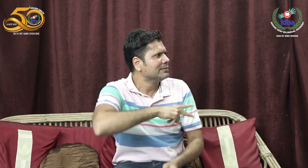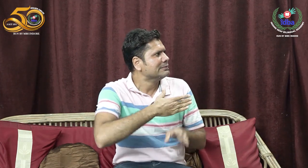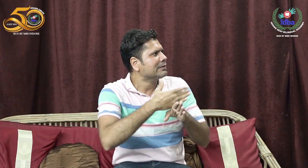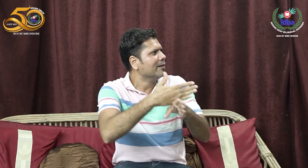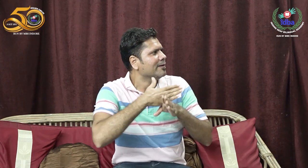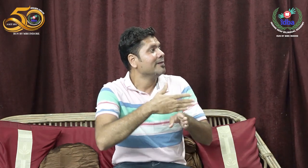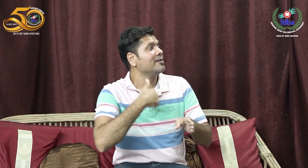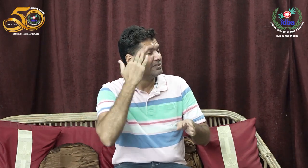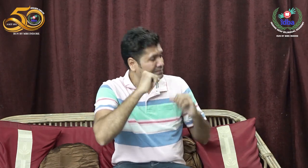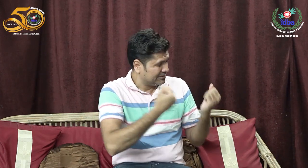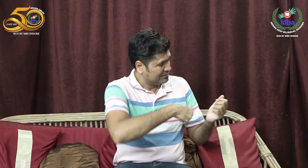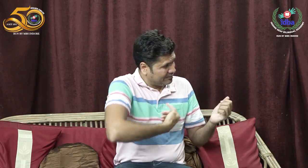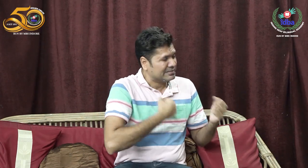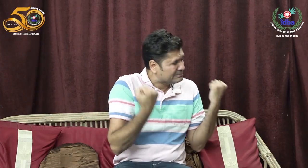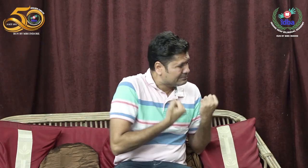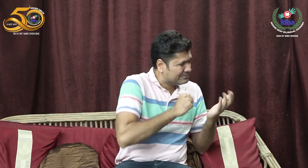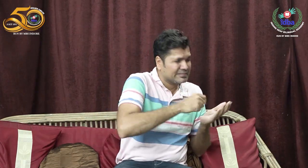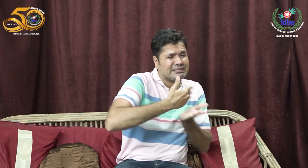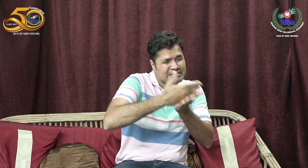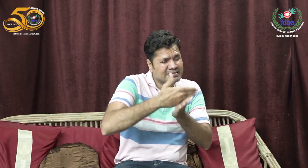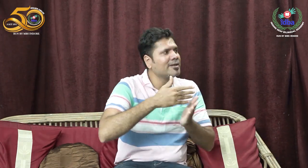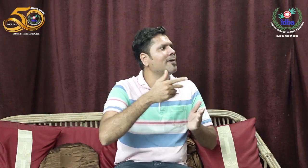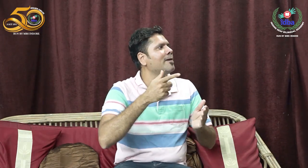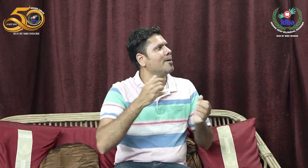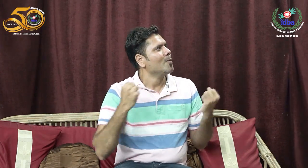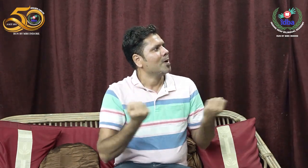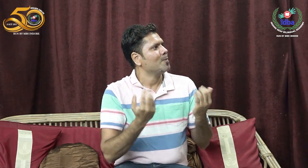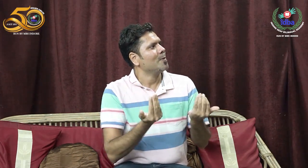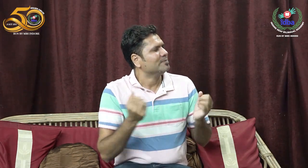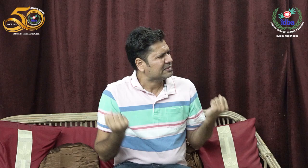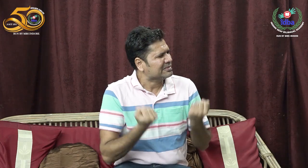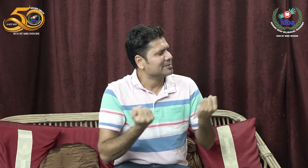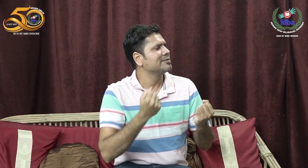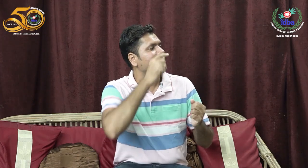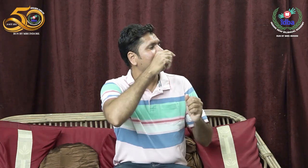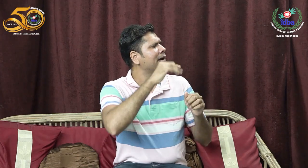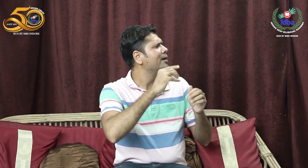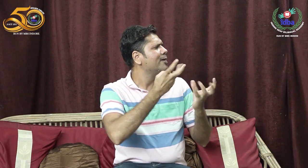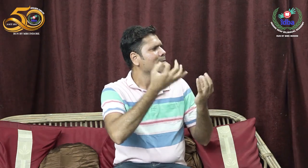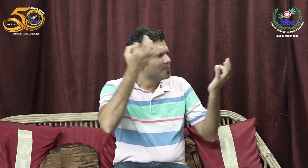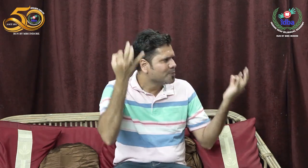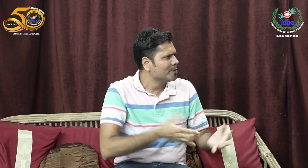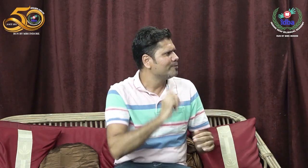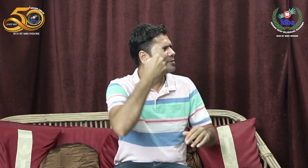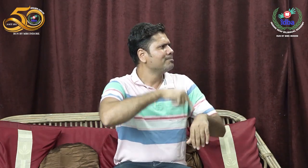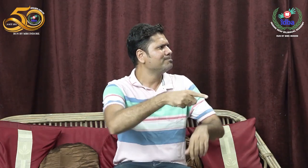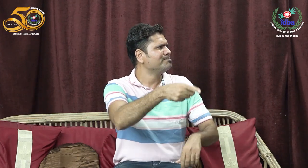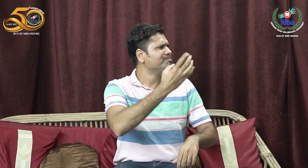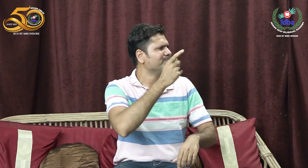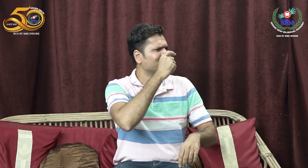था। और वो सब कुछ जो है उन्होंने मेरी उसमें हेल्प करी और फिर मेहनत करी मैंने। तो उसके बाद मैथ्स था, उस